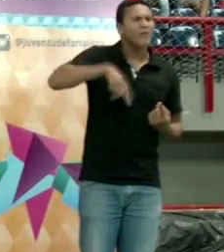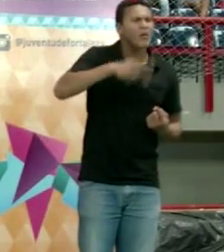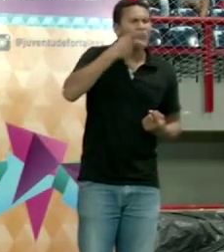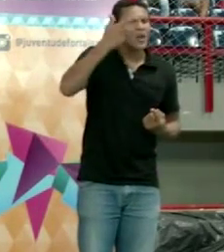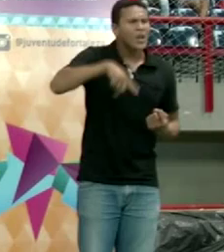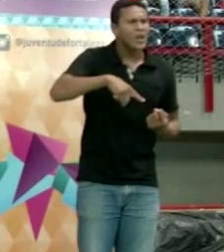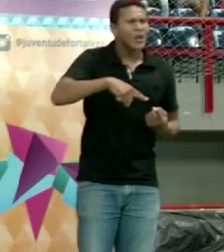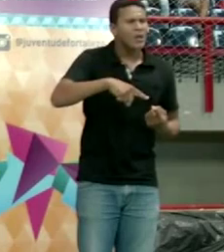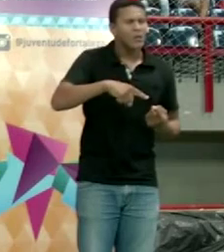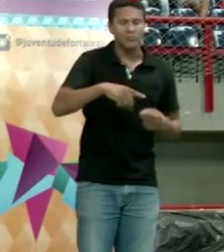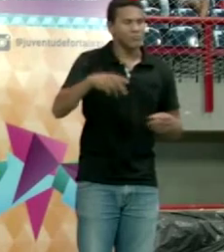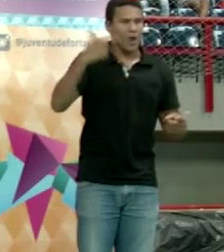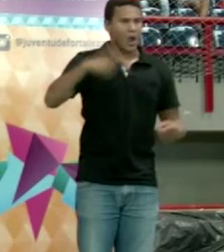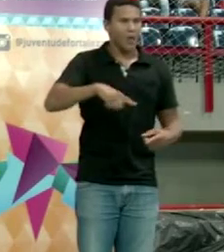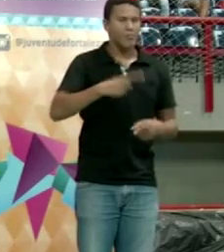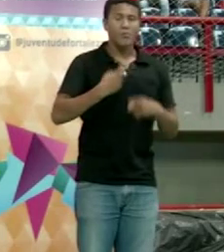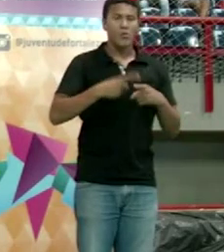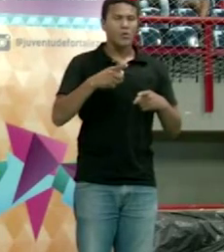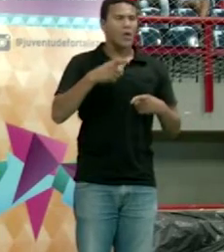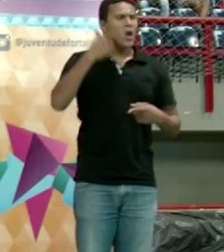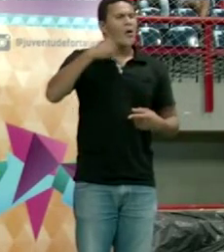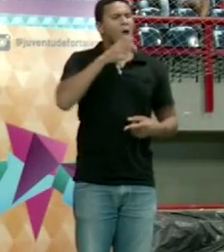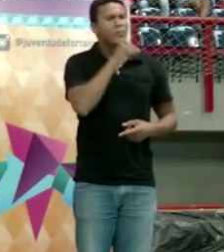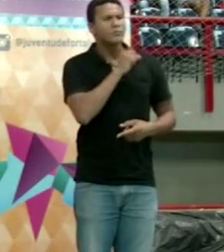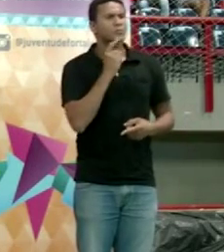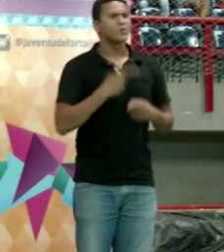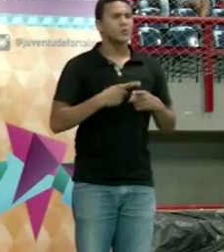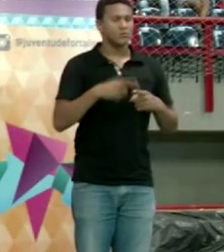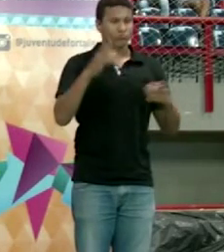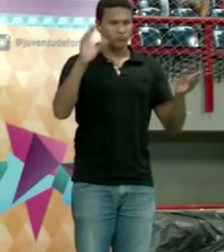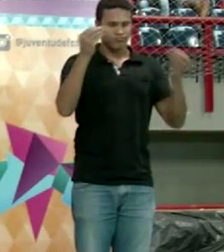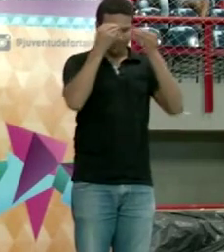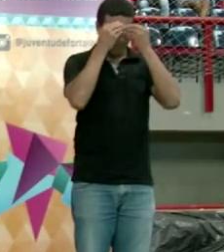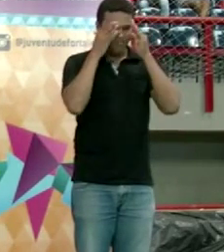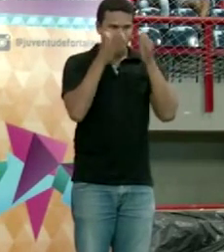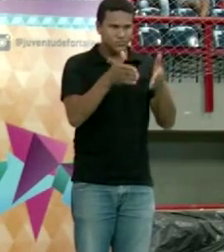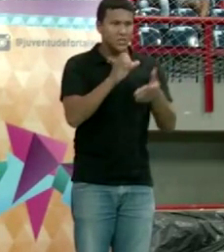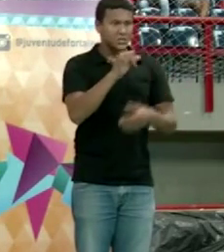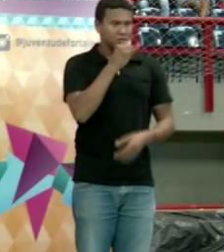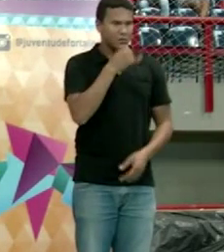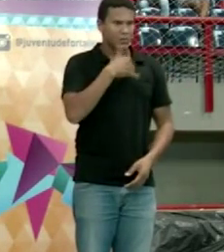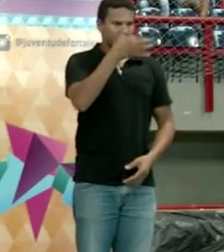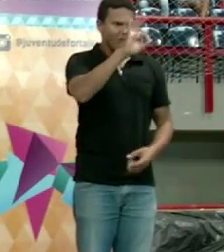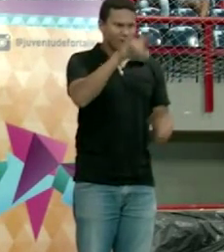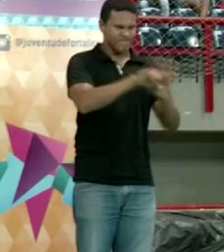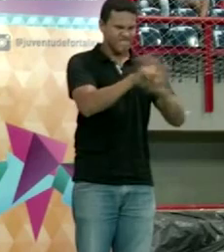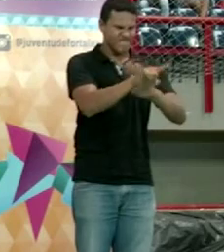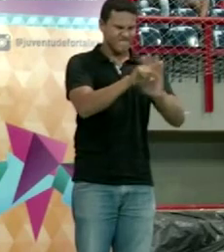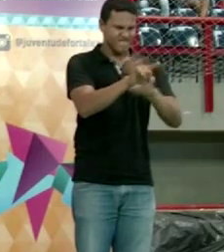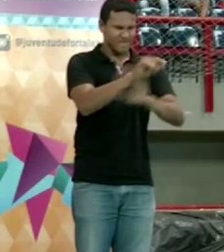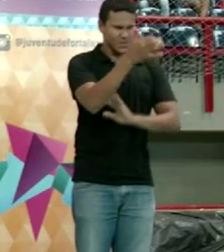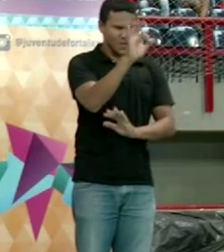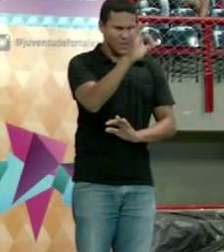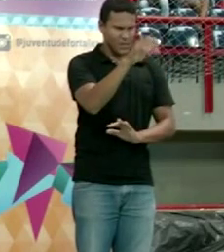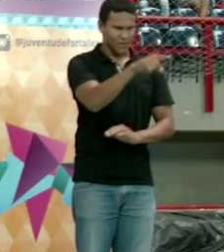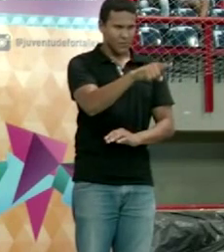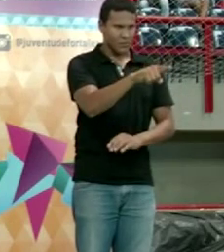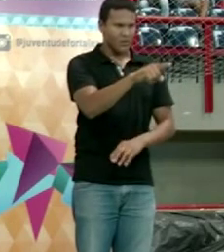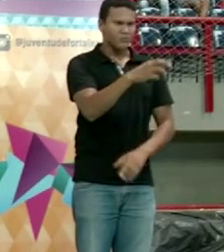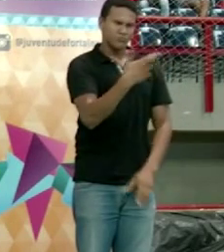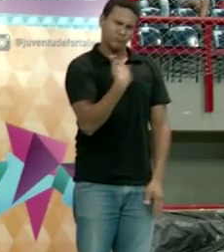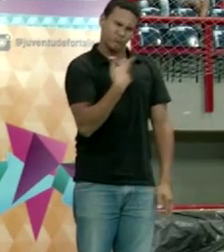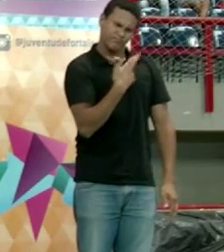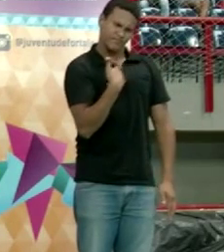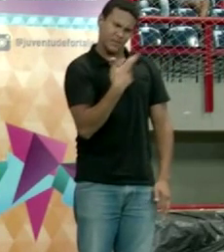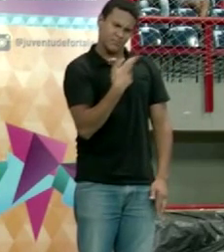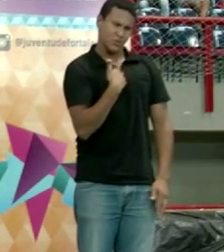que ser rápido? Para concentrar. Se eu te perguntar 10 vezes, só de mal, responda